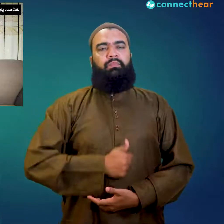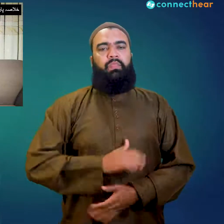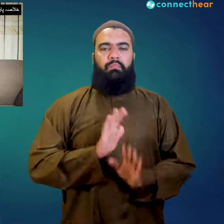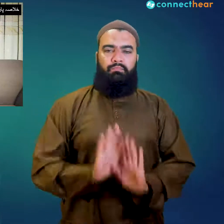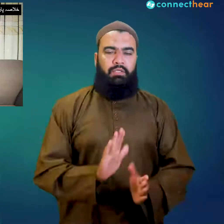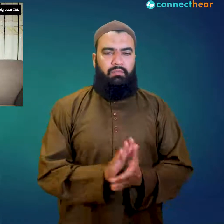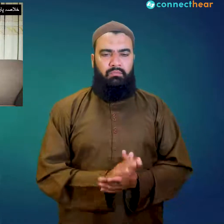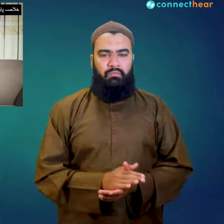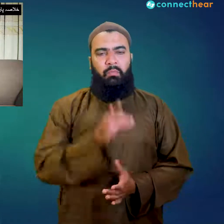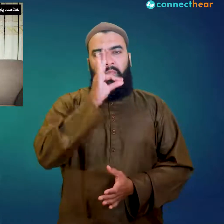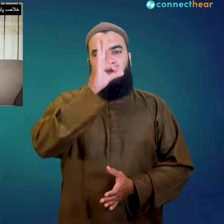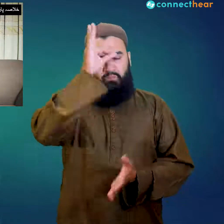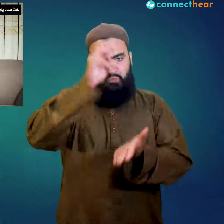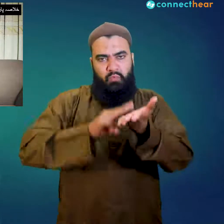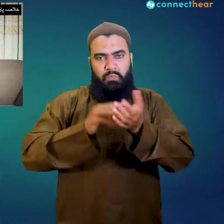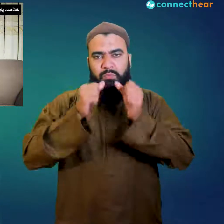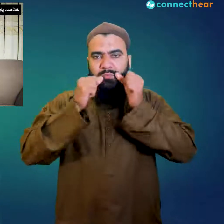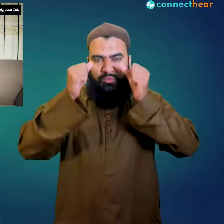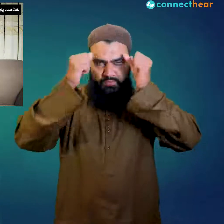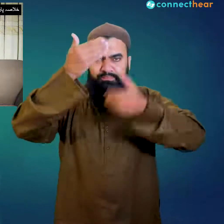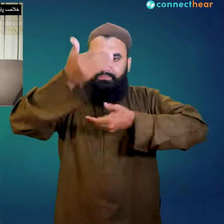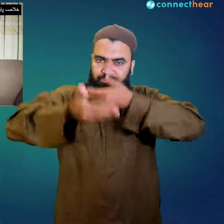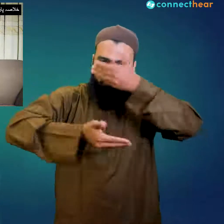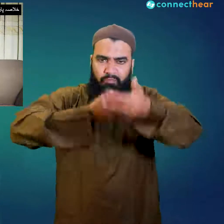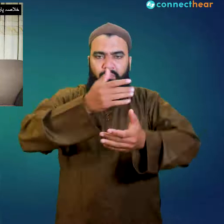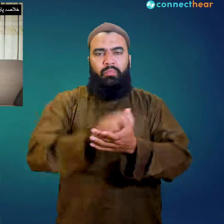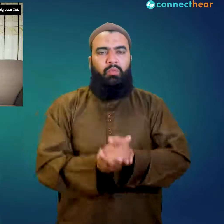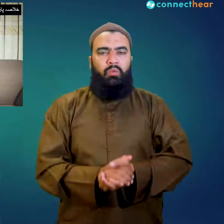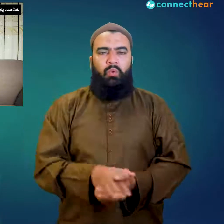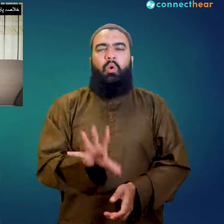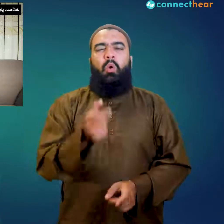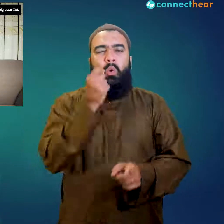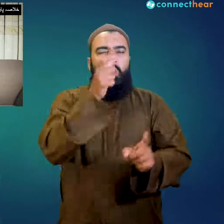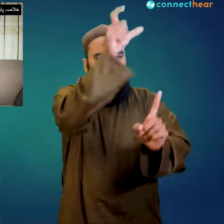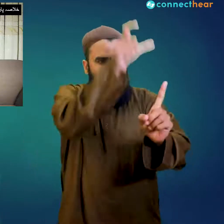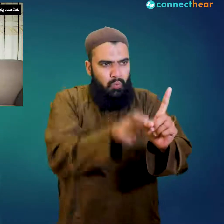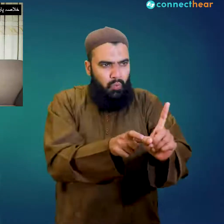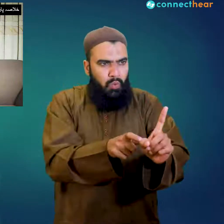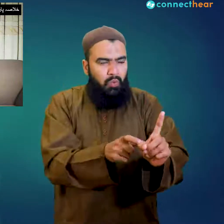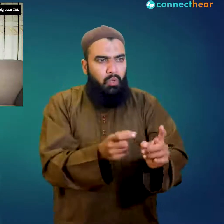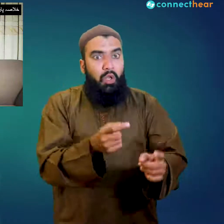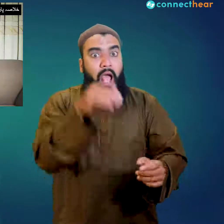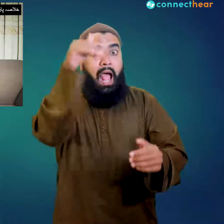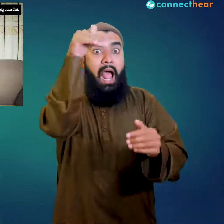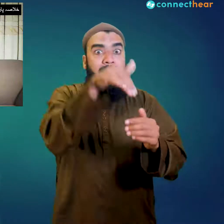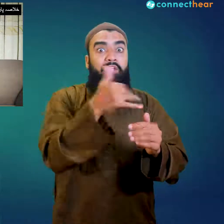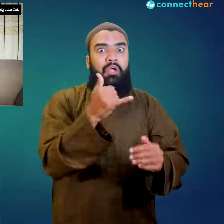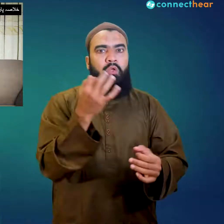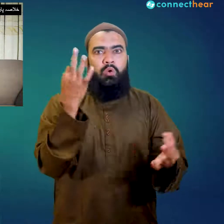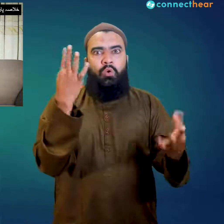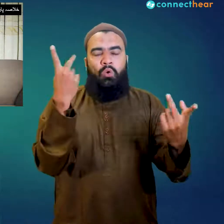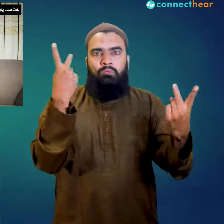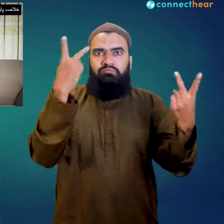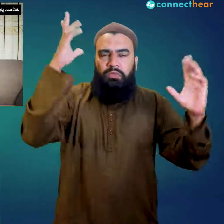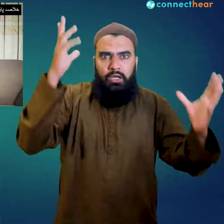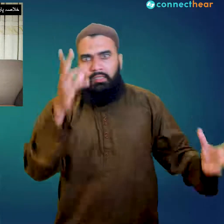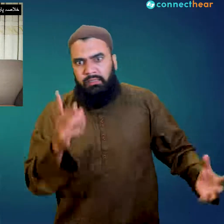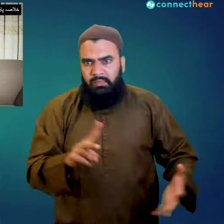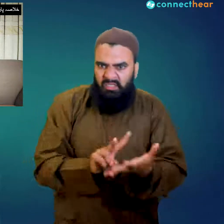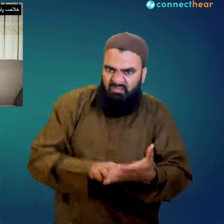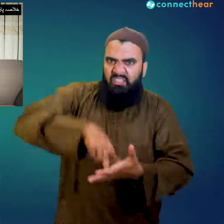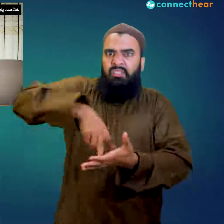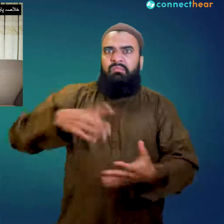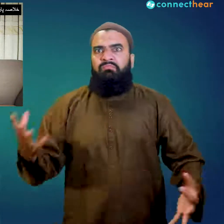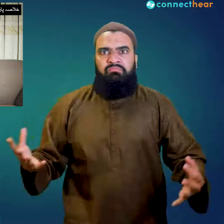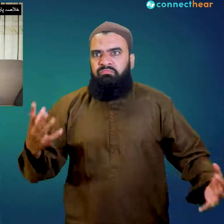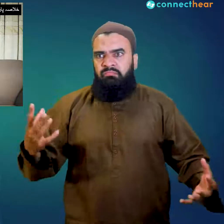نے فرمایا جب غصہ آئے تو پھر اپنی کیفیت بدل لینی چاہیے، اگر بیٹھا ہے تو کھڑا ہو جائے، کھڑا ہے